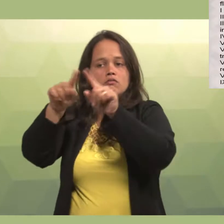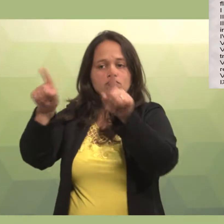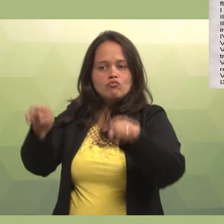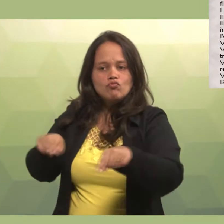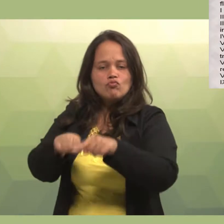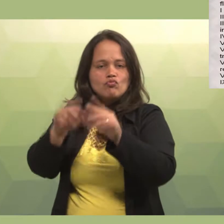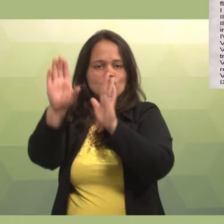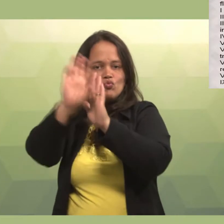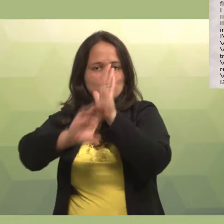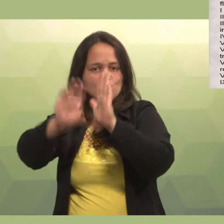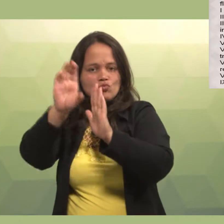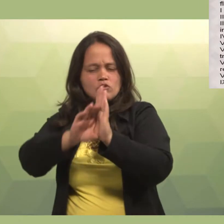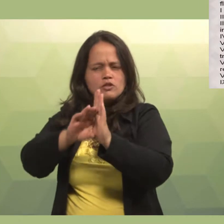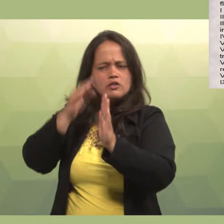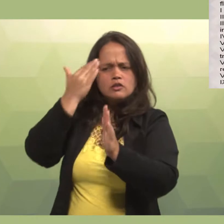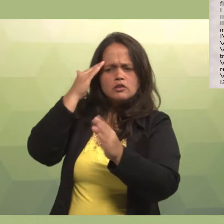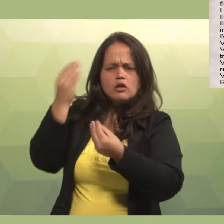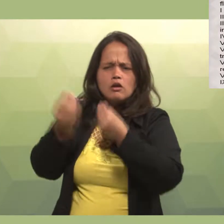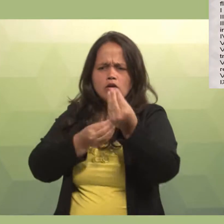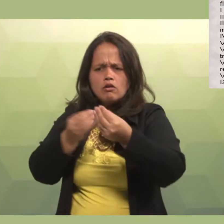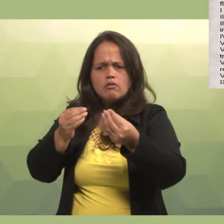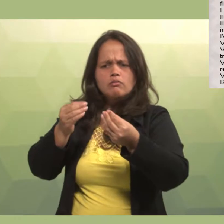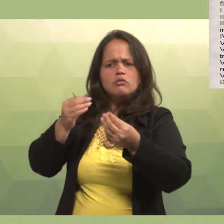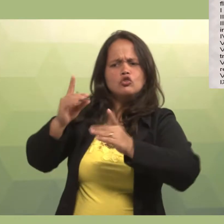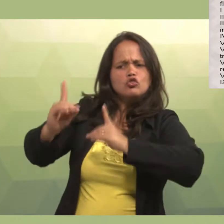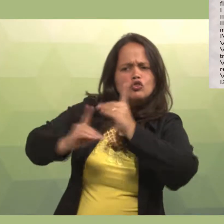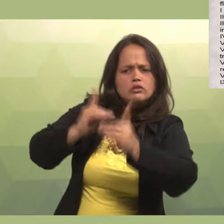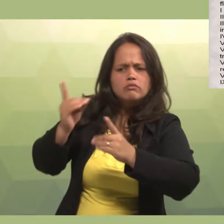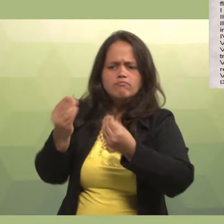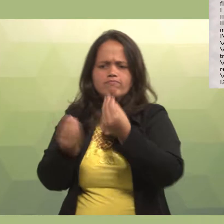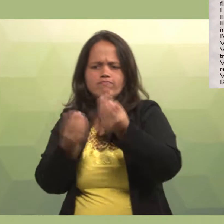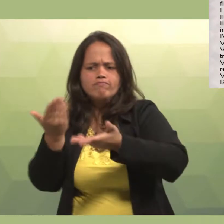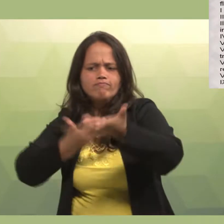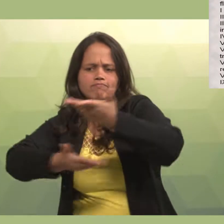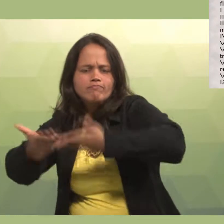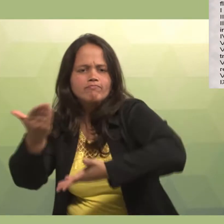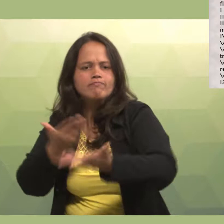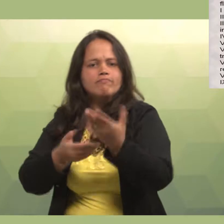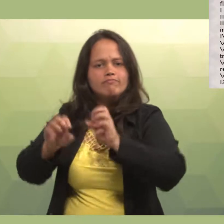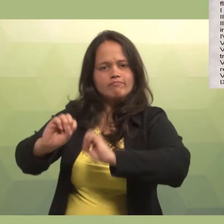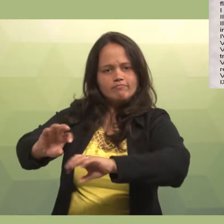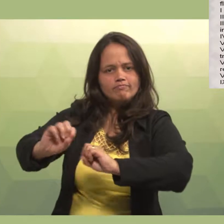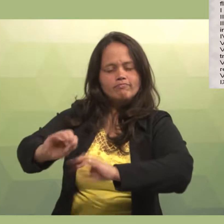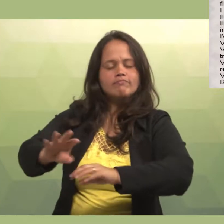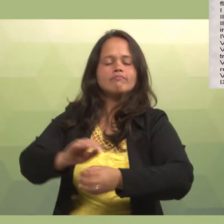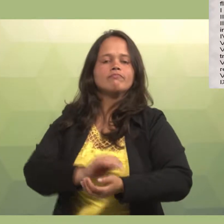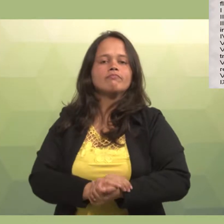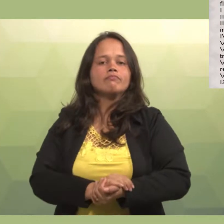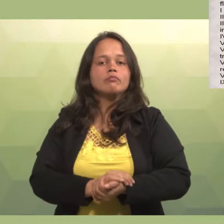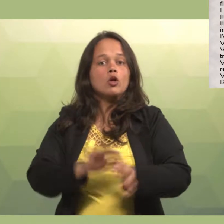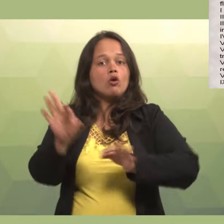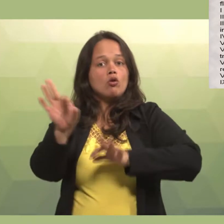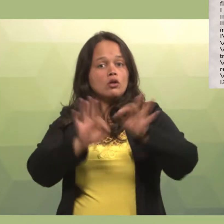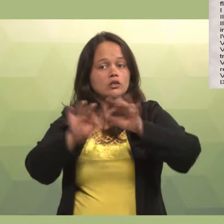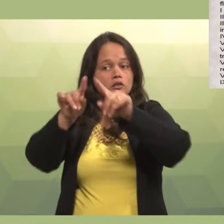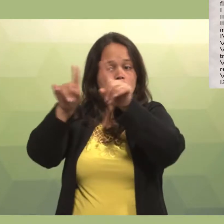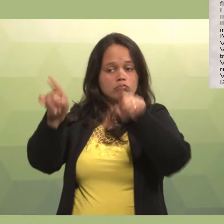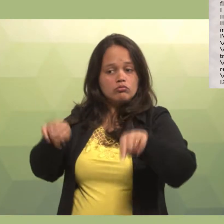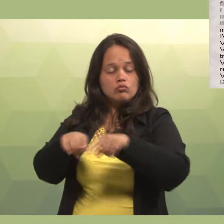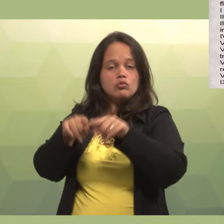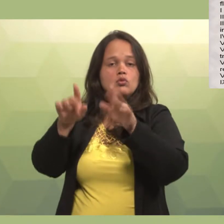como propulsora de movimento, dinamismo curricular e educacional. Organização da matriz